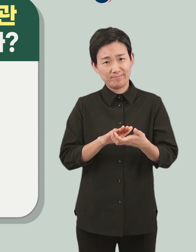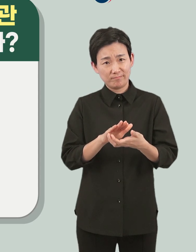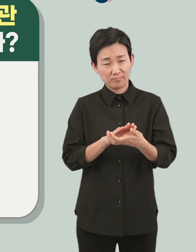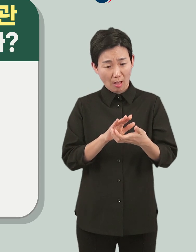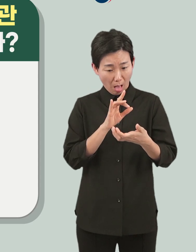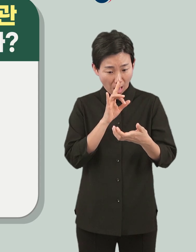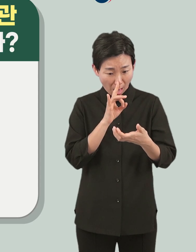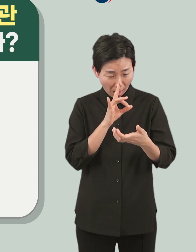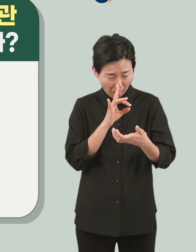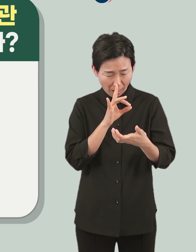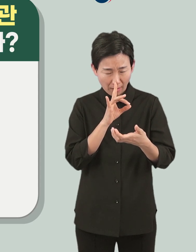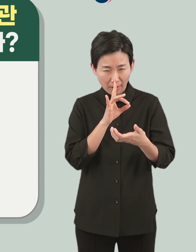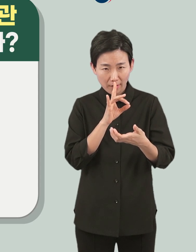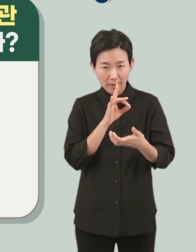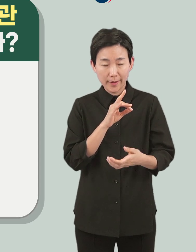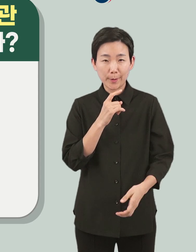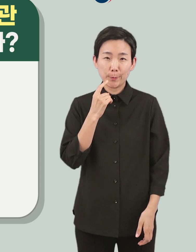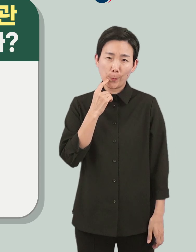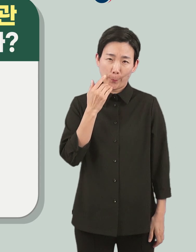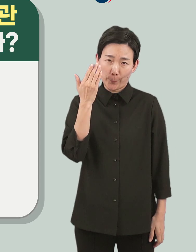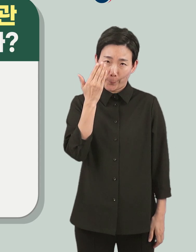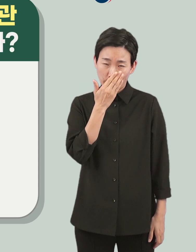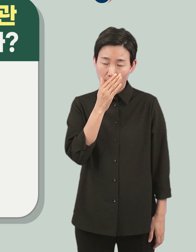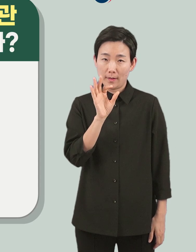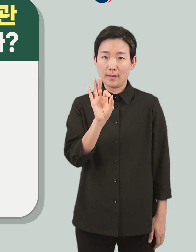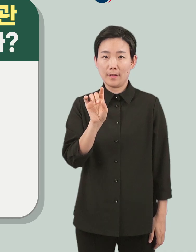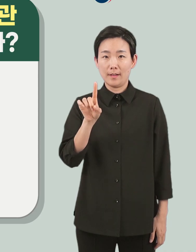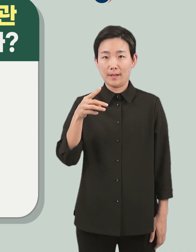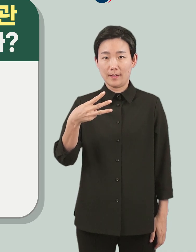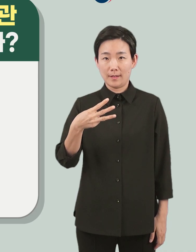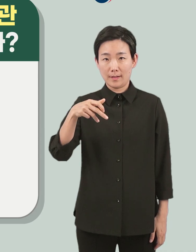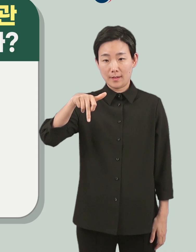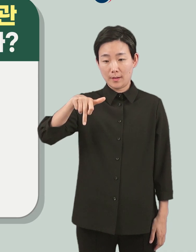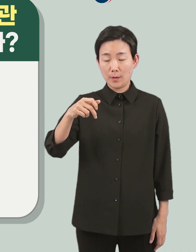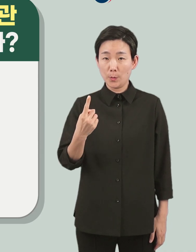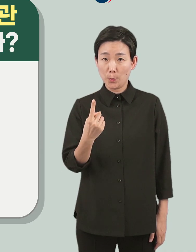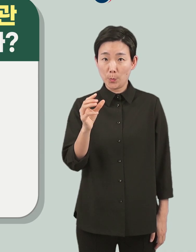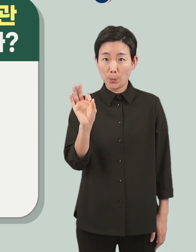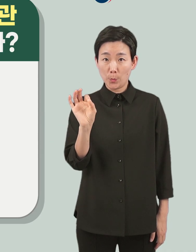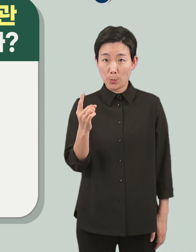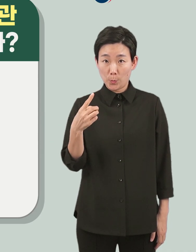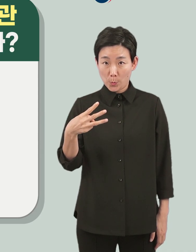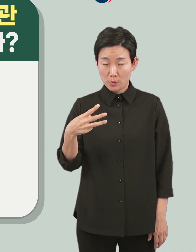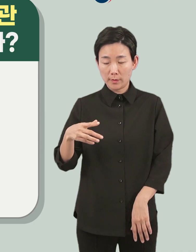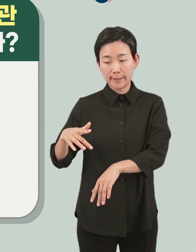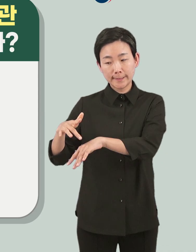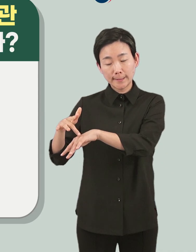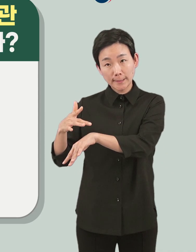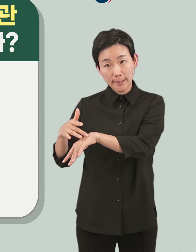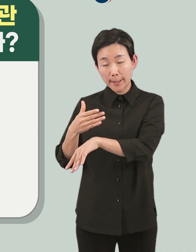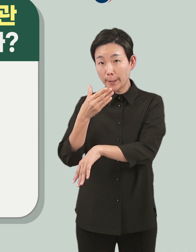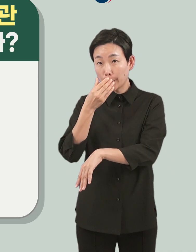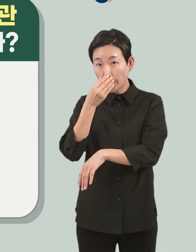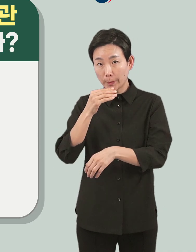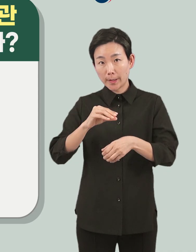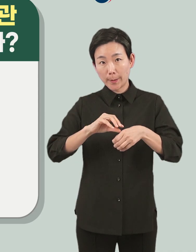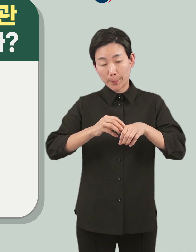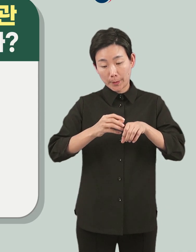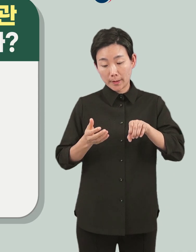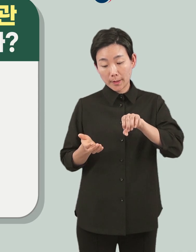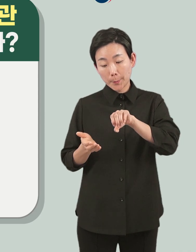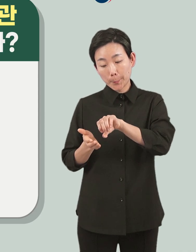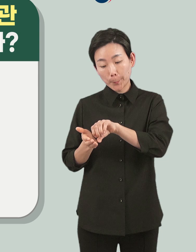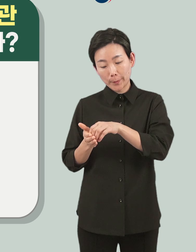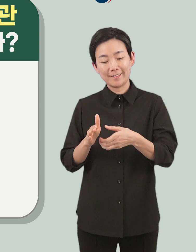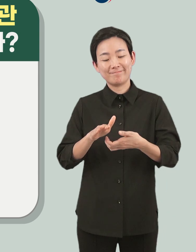천이나 티슈로 닦아냅니다. 필요한 경우 소량의 알코올을 천이나 티슈에 묻혀서 사용하되 과도한 사용은 피해야